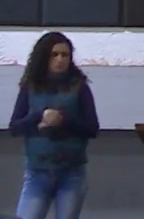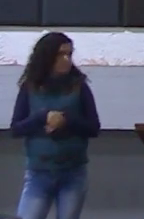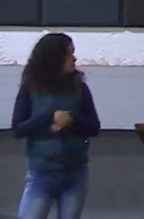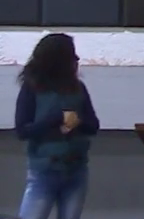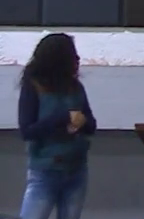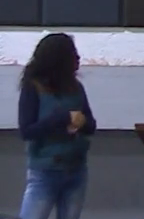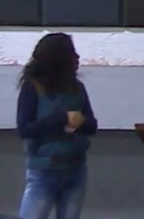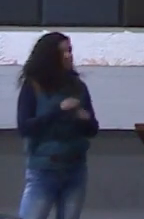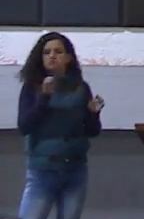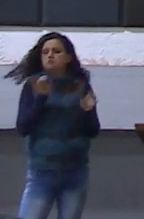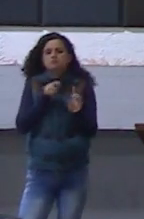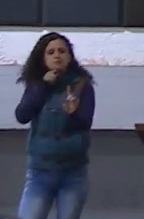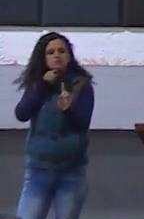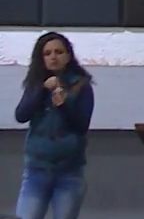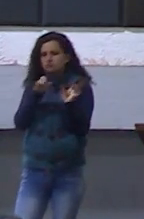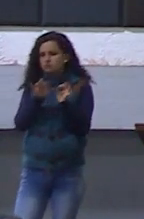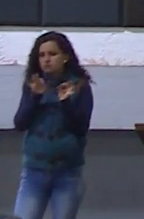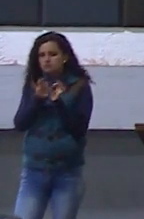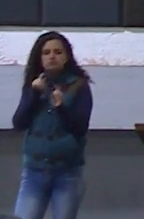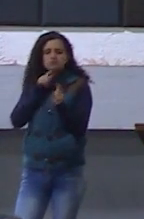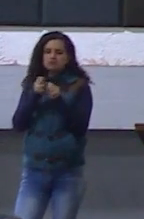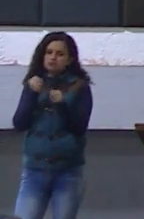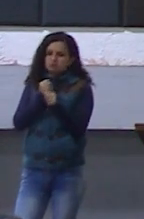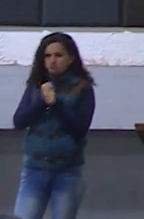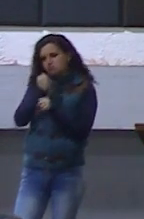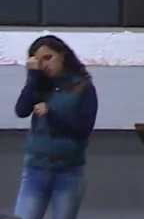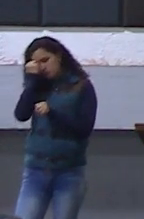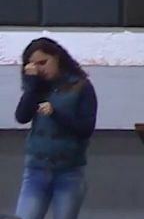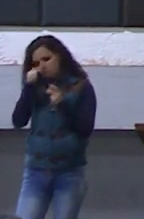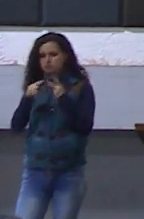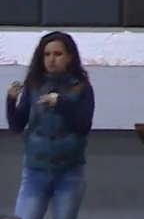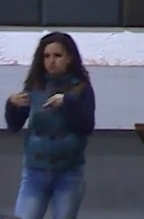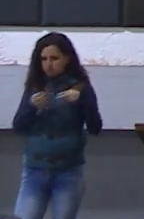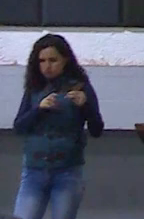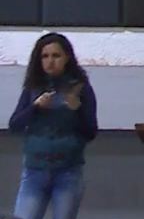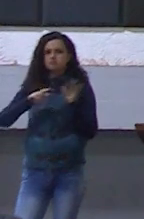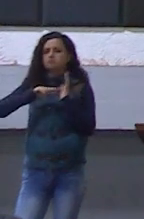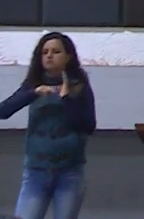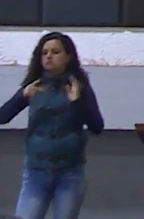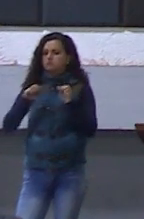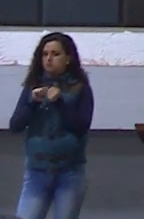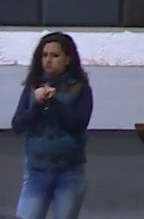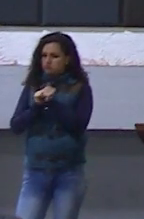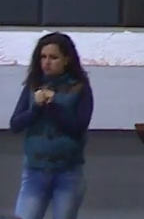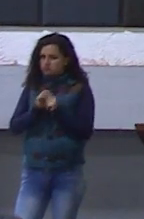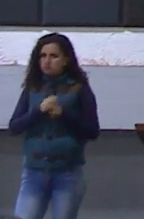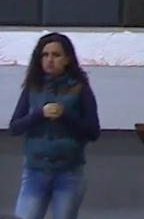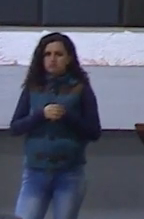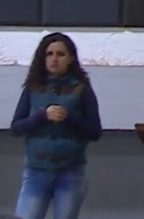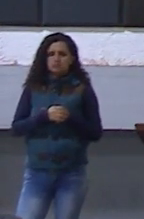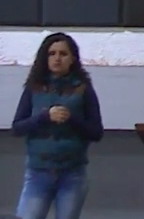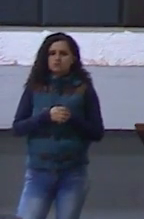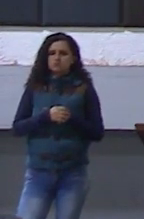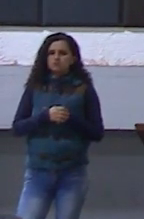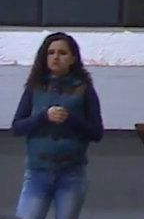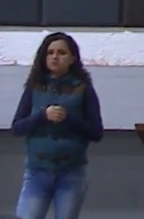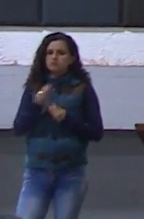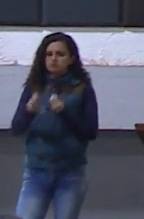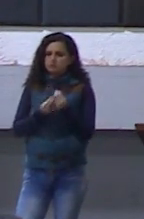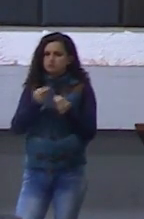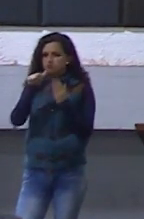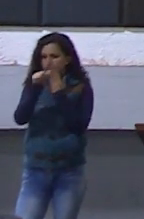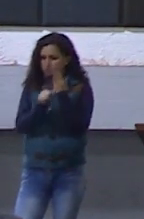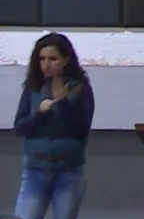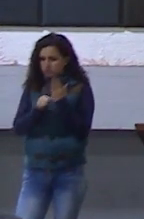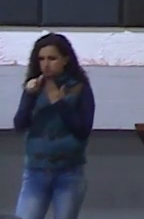de los propósitos que trabajan en docencia en reeducación en técnica deportiva de rendimiento en la administración de programas en la